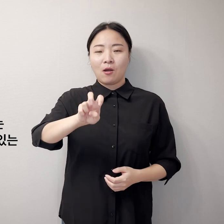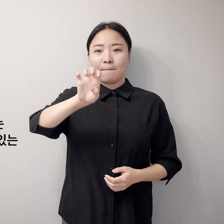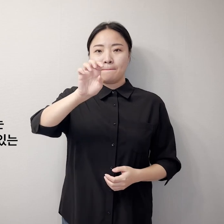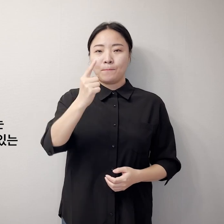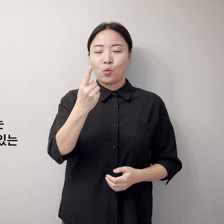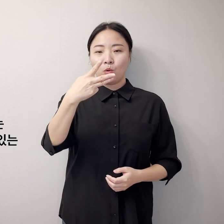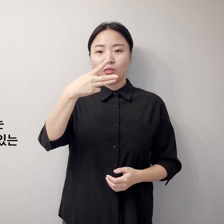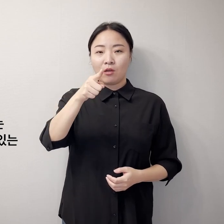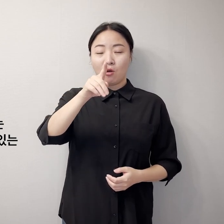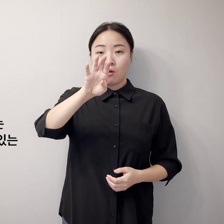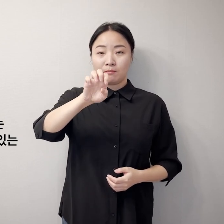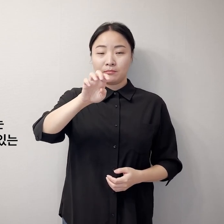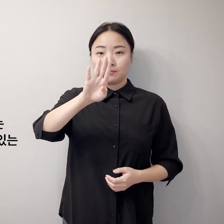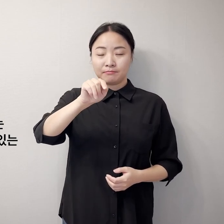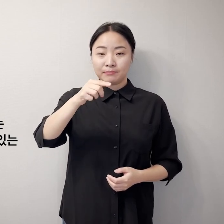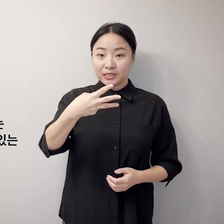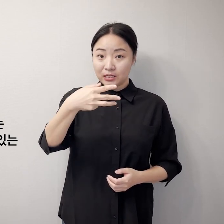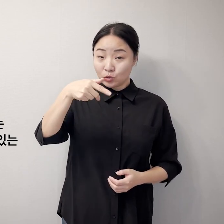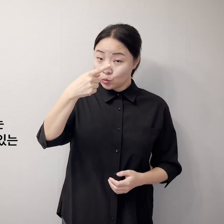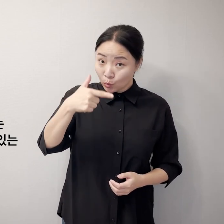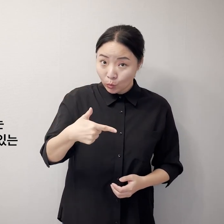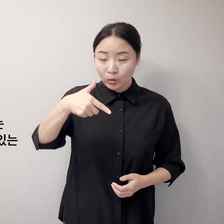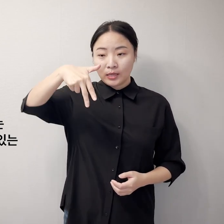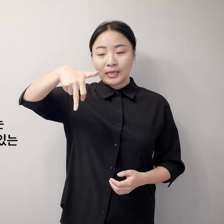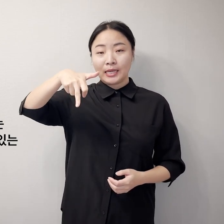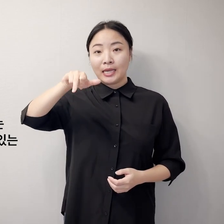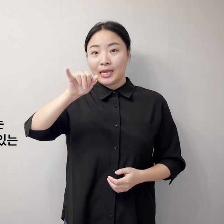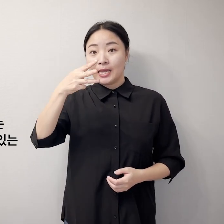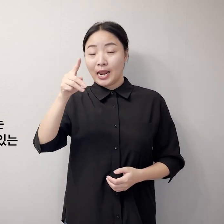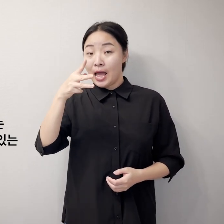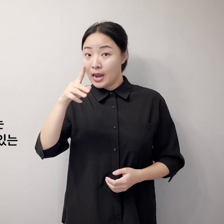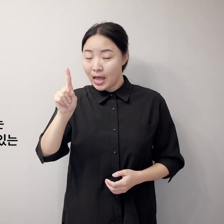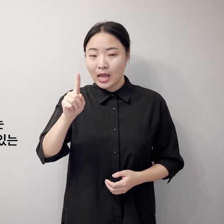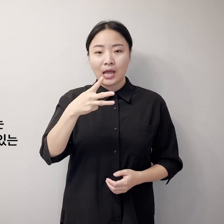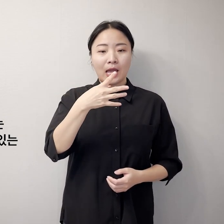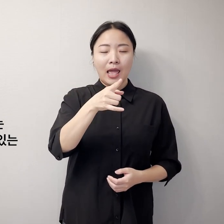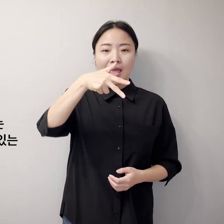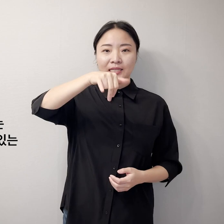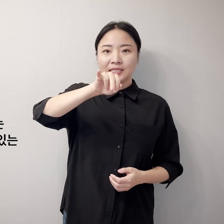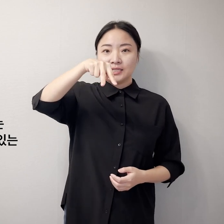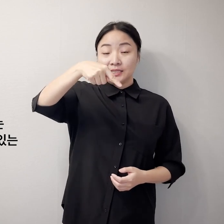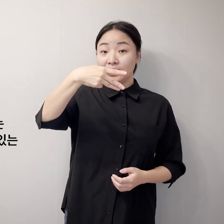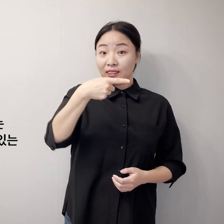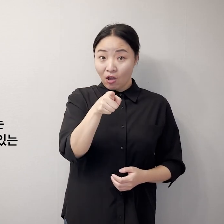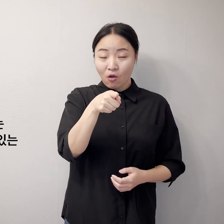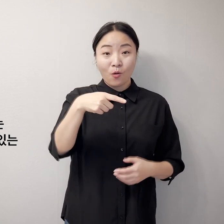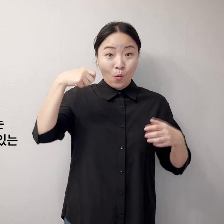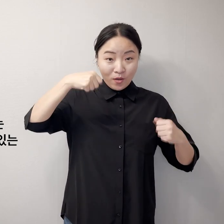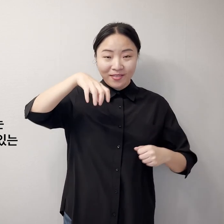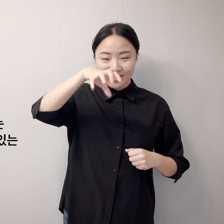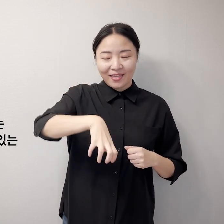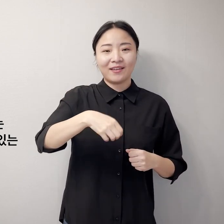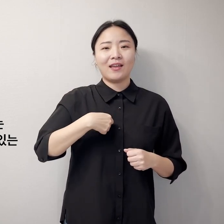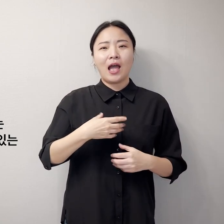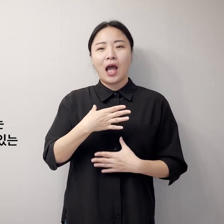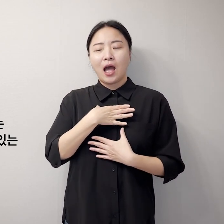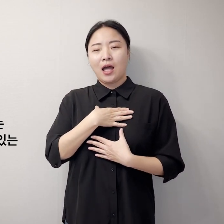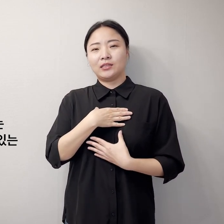키라라, 레지스터 코리아의 공연에는 누구나 안전하게 공연을 관람할 수